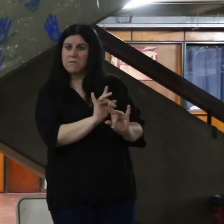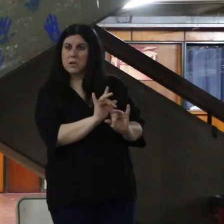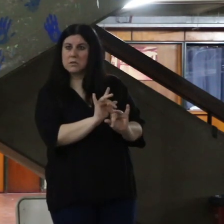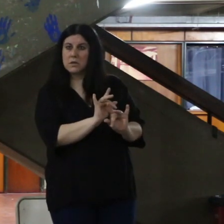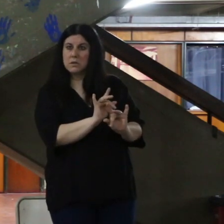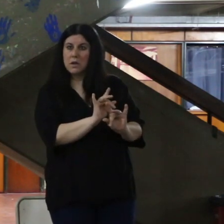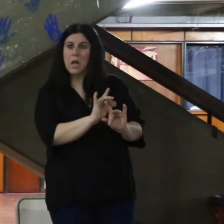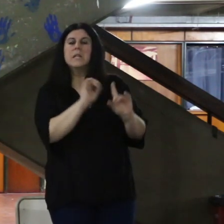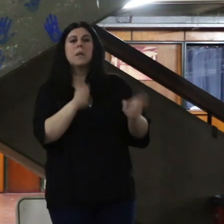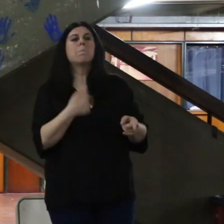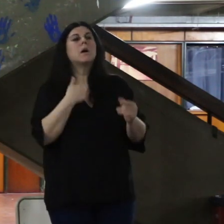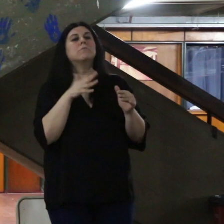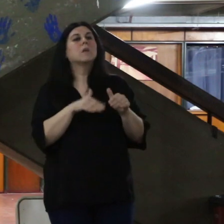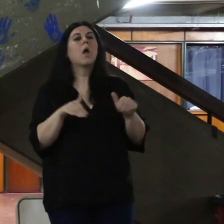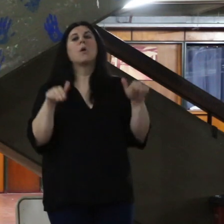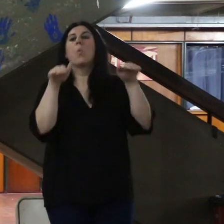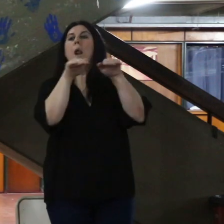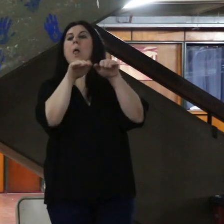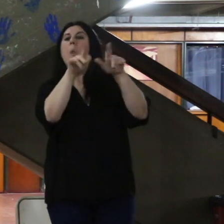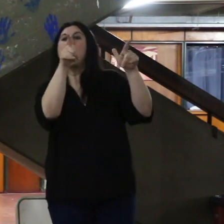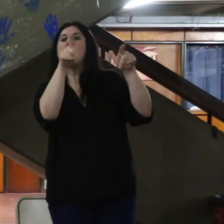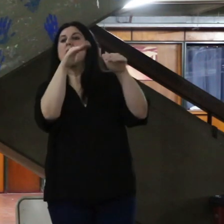Desigualdades de género.